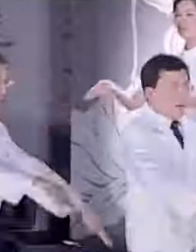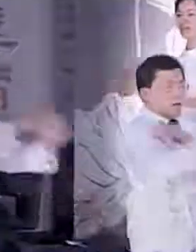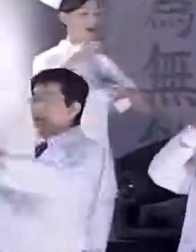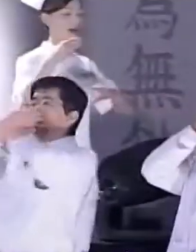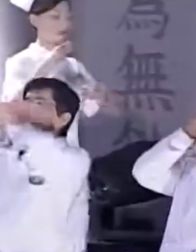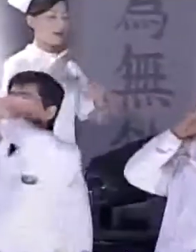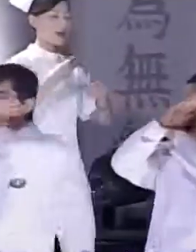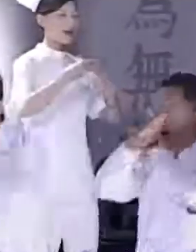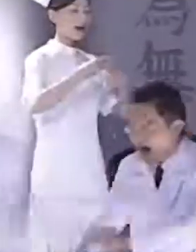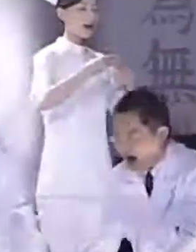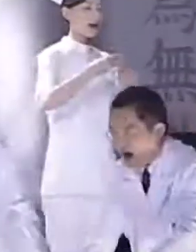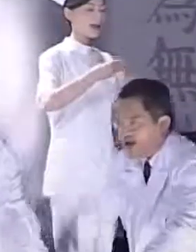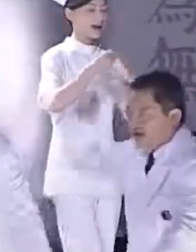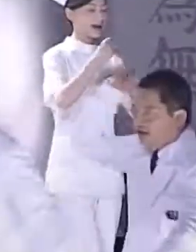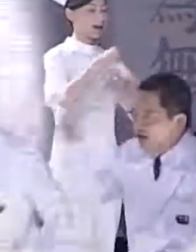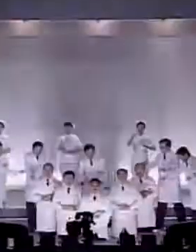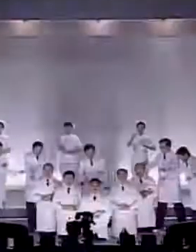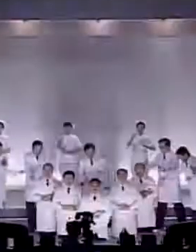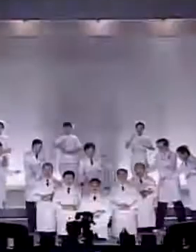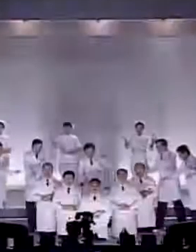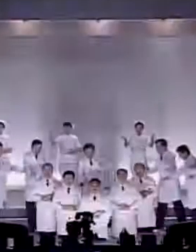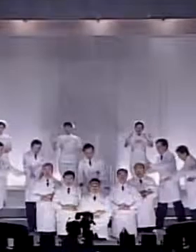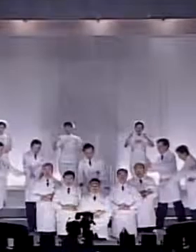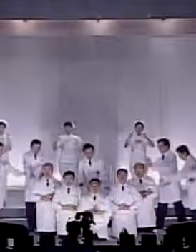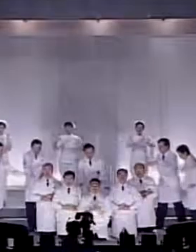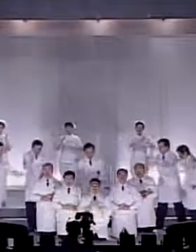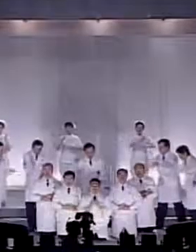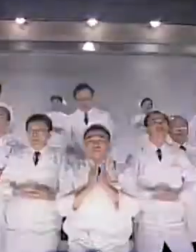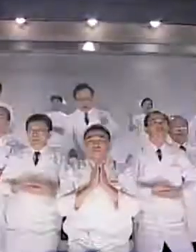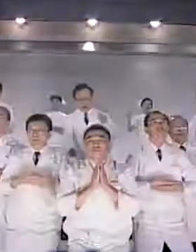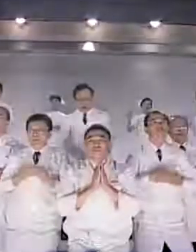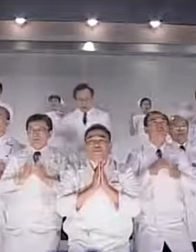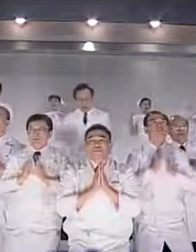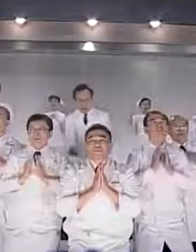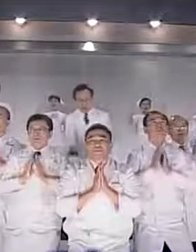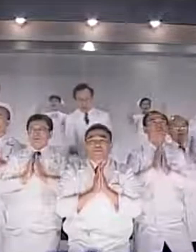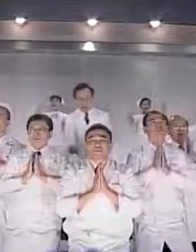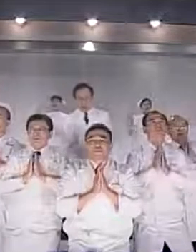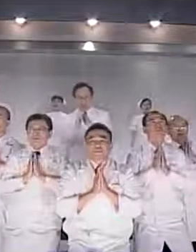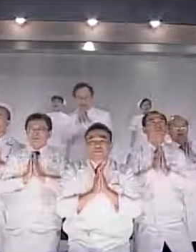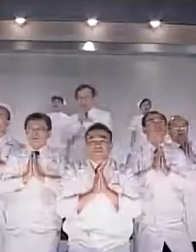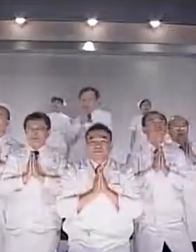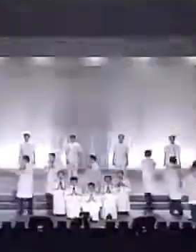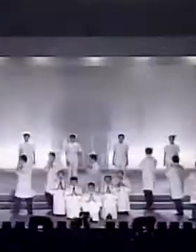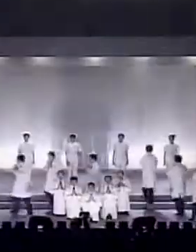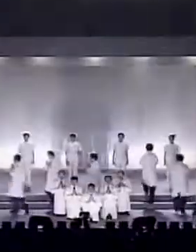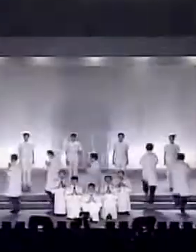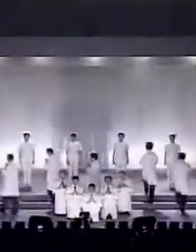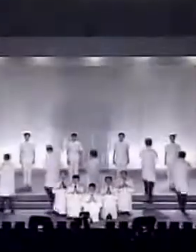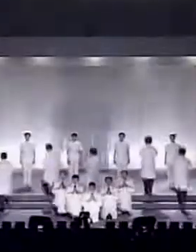障百家烦，恶口骂入众不成。